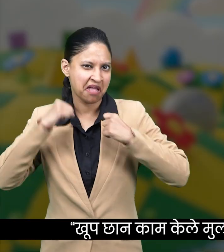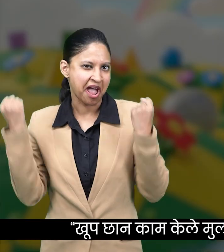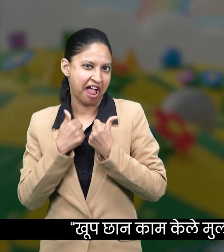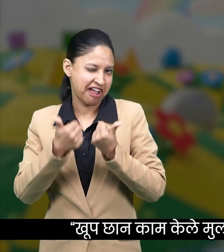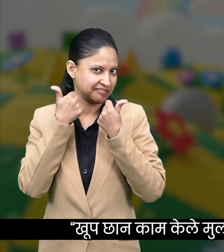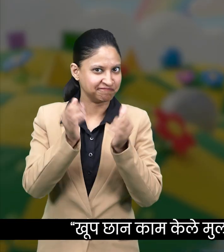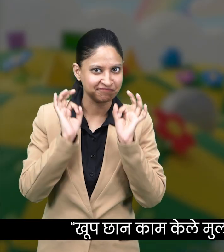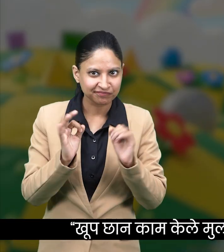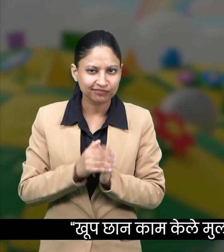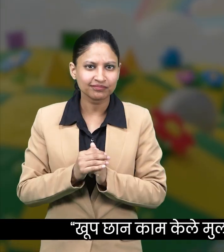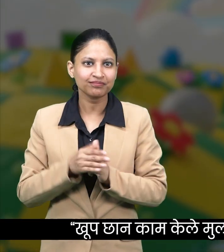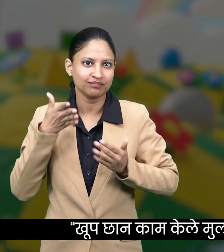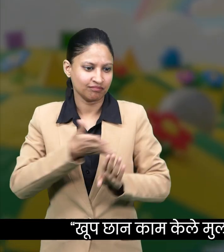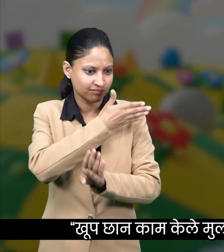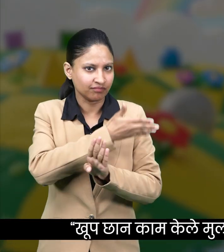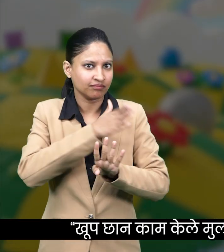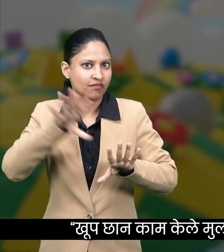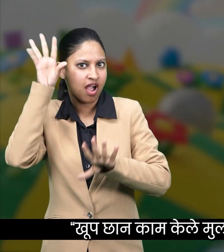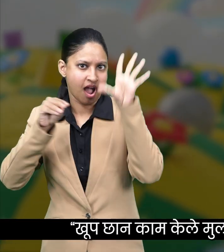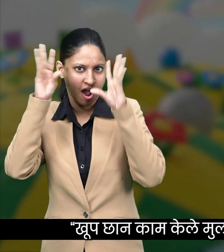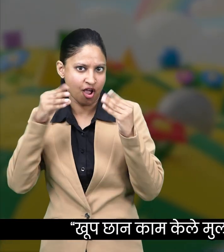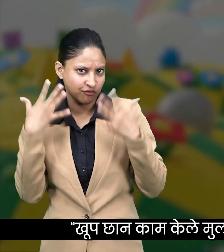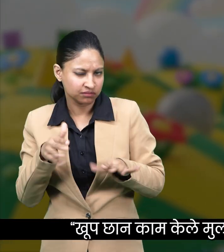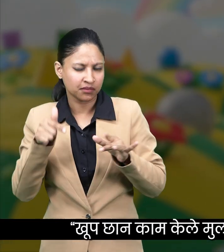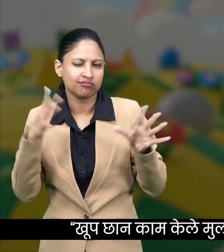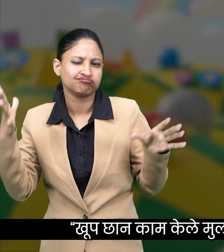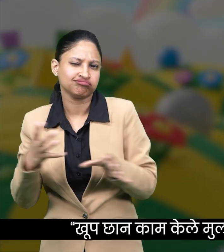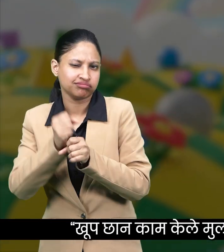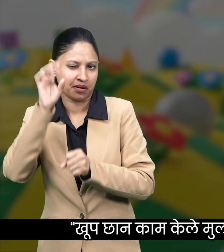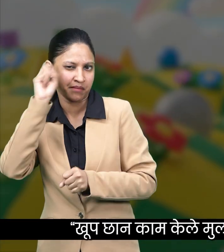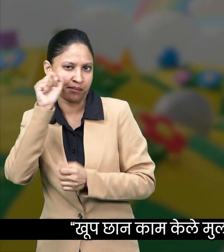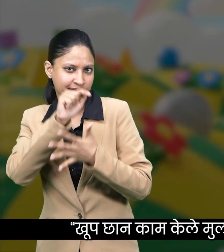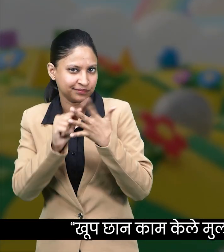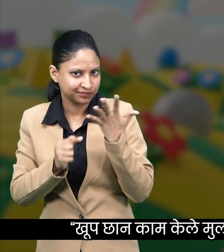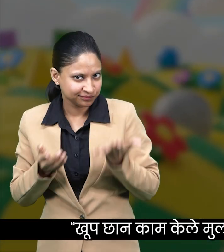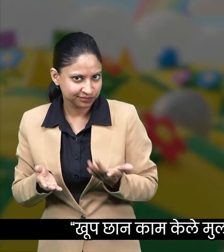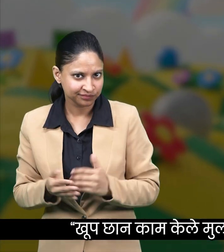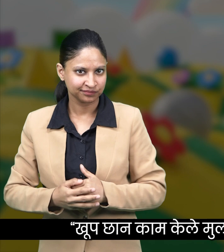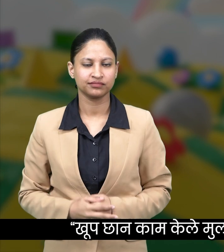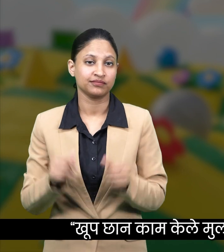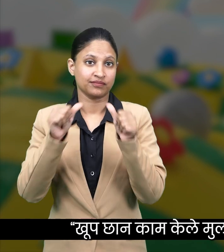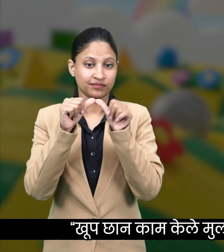खूप छान काम केले मुलांनो. चला आज आपण जे शिकलो ते लक्षात ठेवूया.